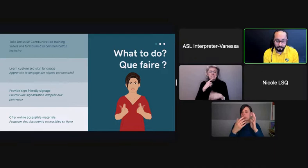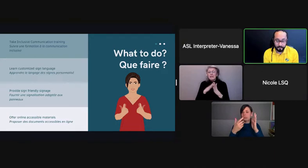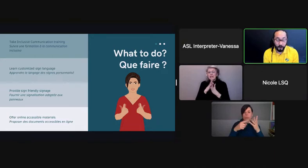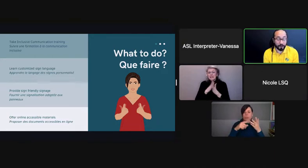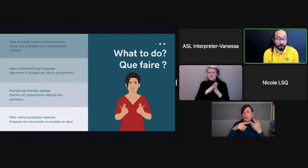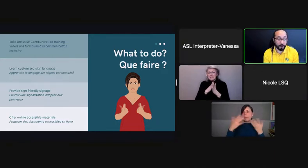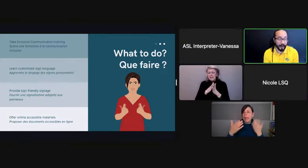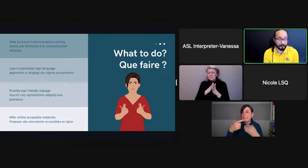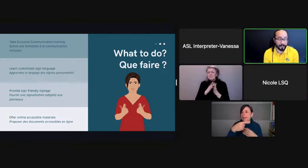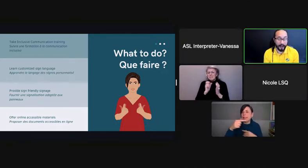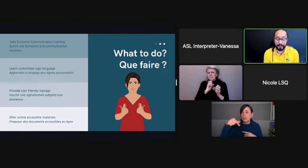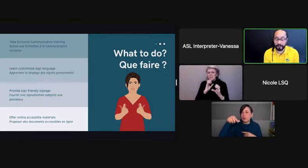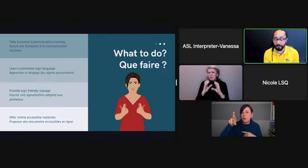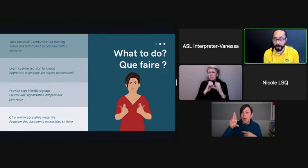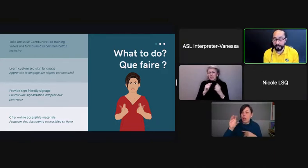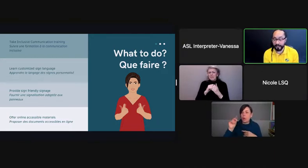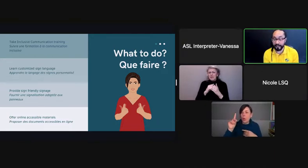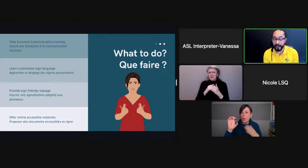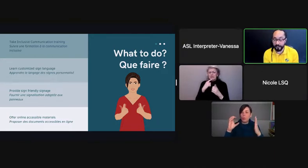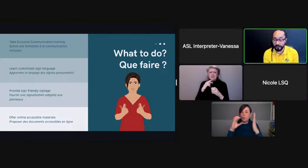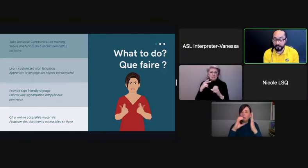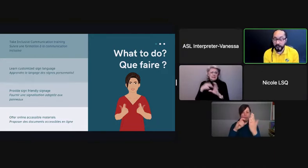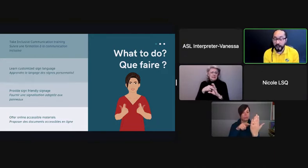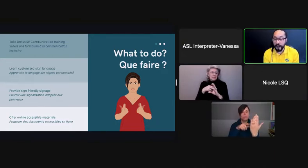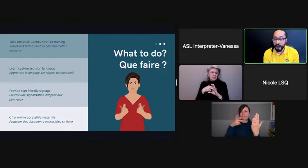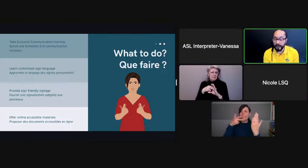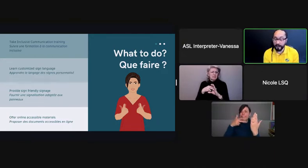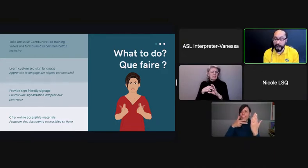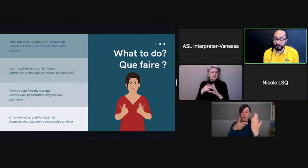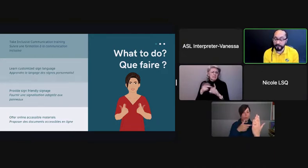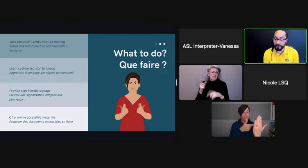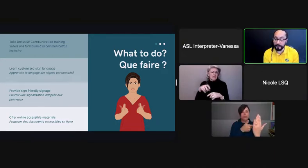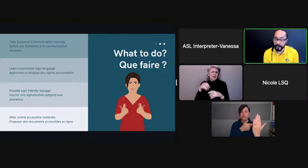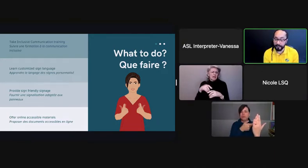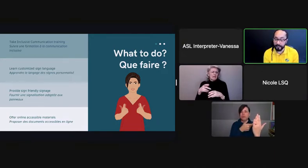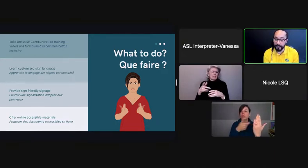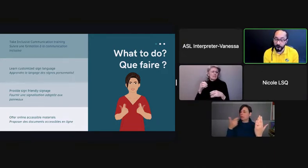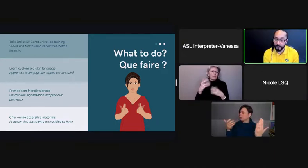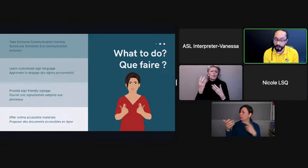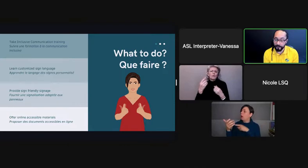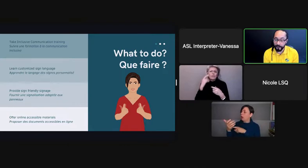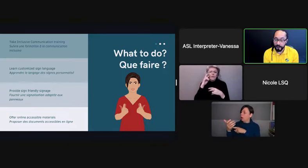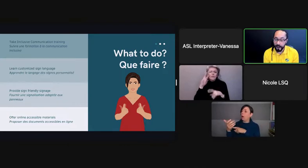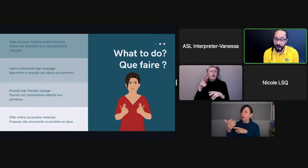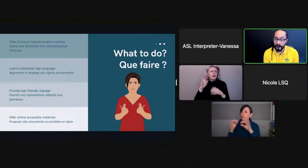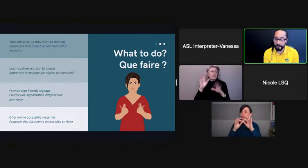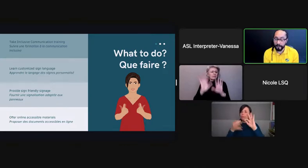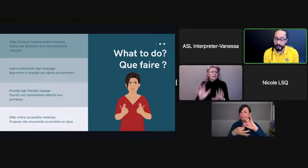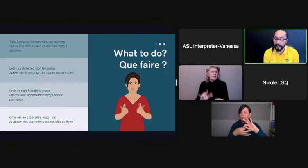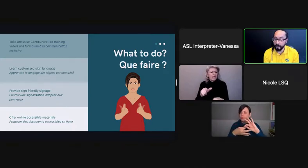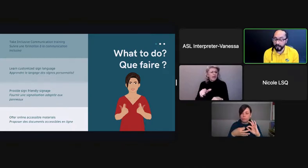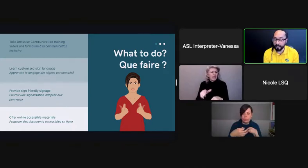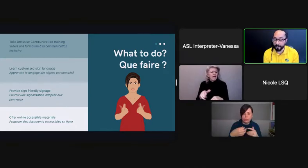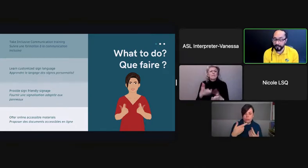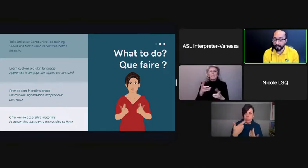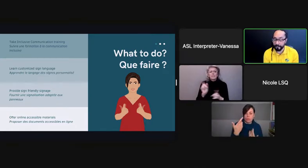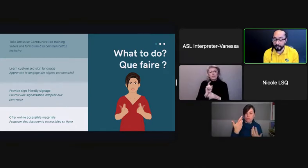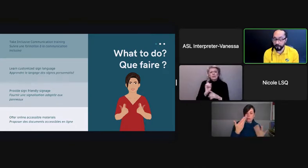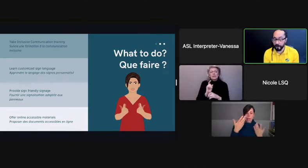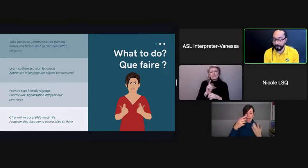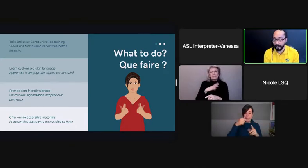que permet de communiquer avec ses participants qui viennent dans les espaces de spectacle. Il y aurait aussi